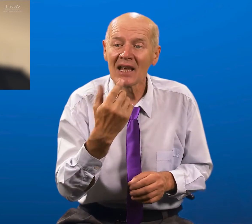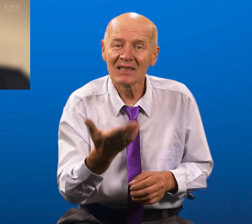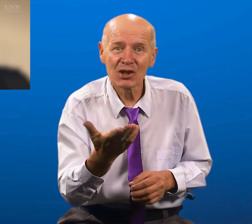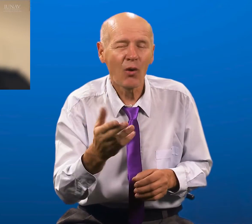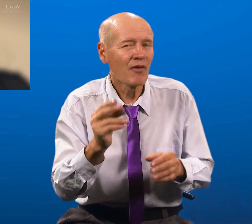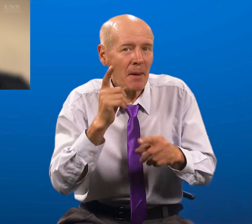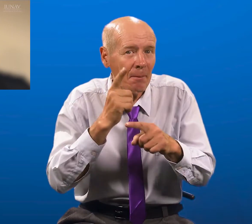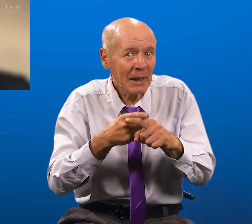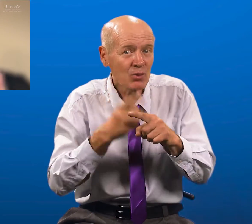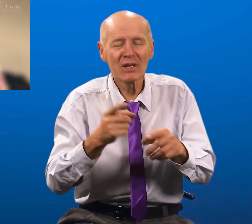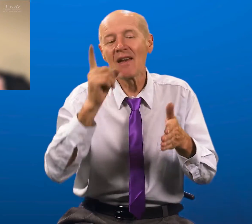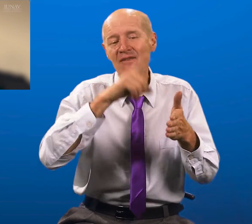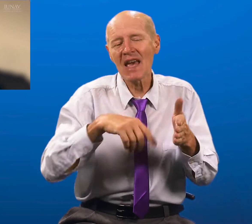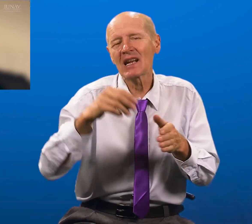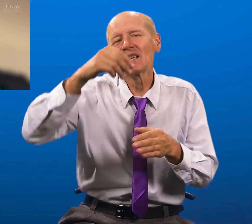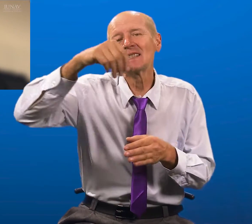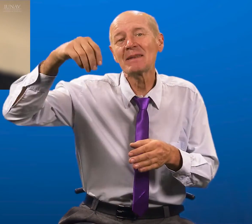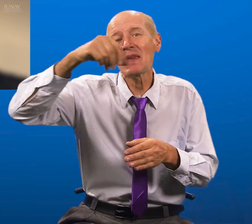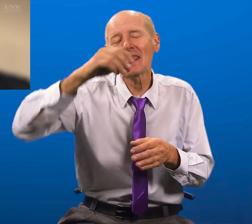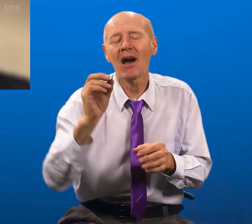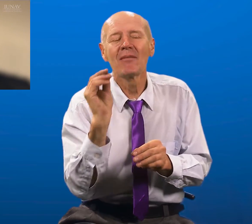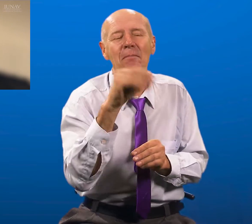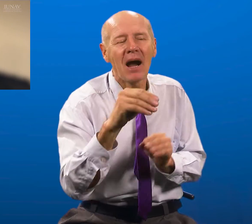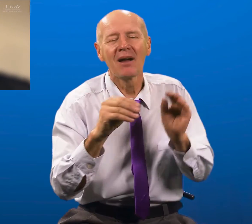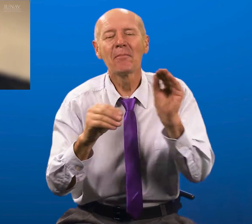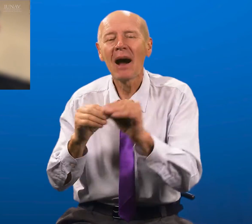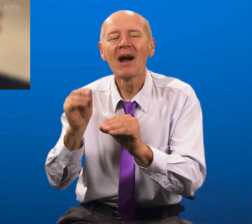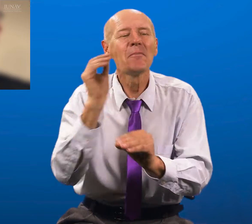которое он смог посеять в сердце каждого.